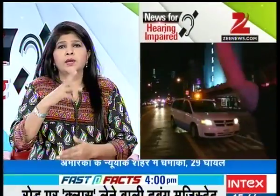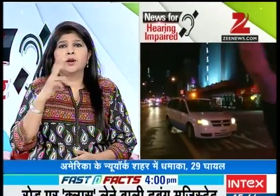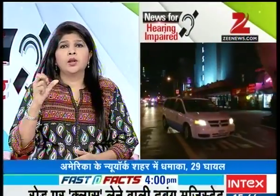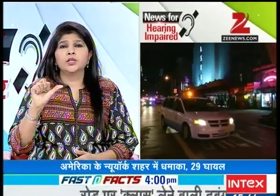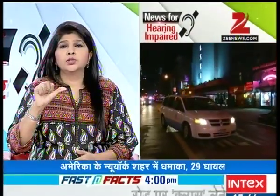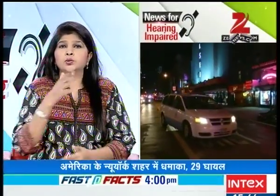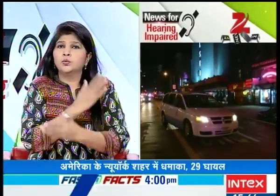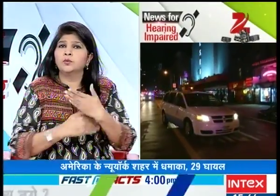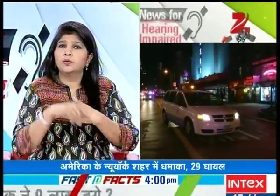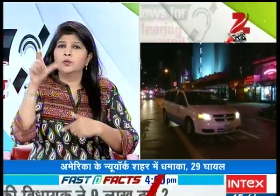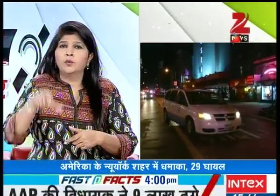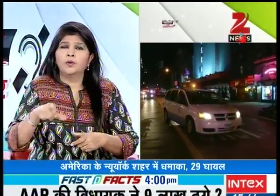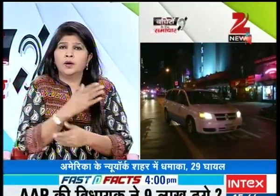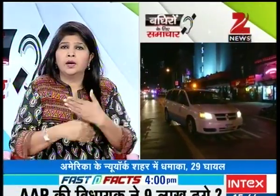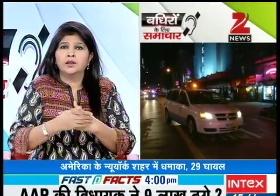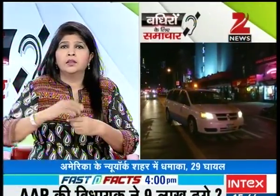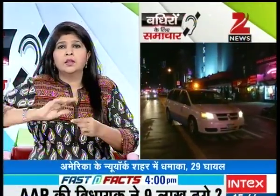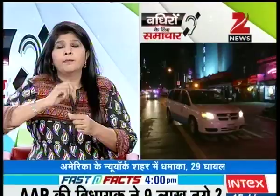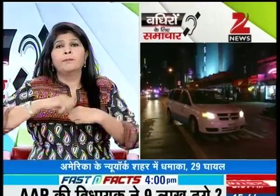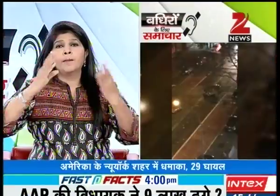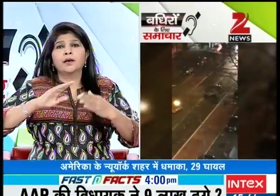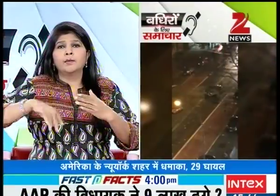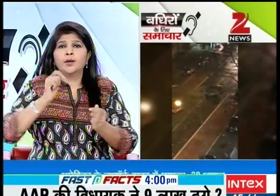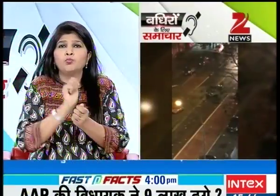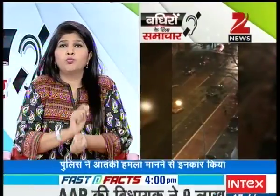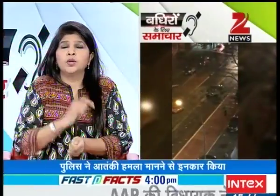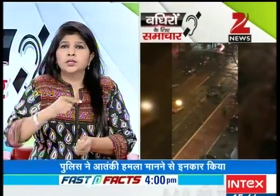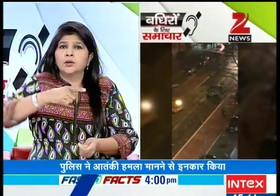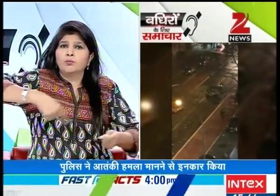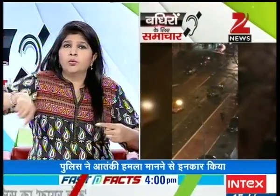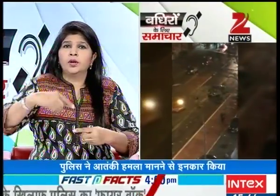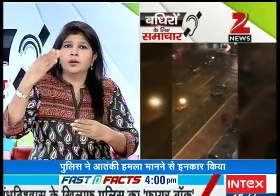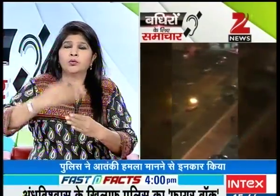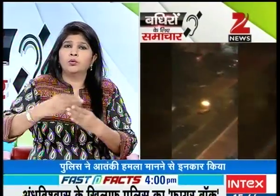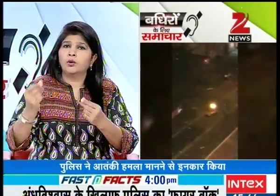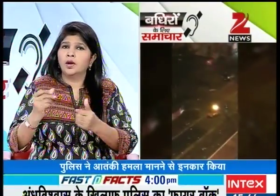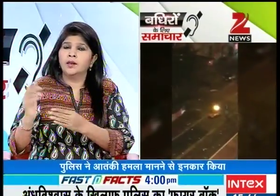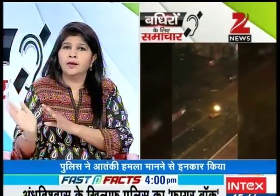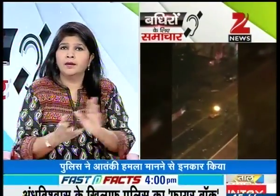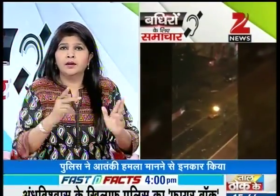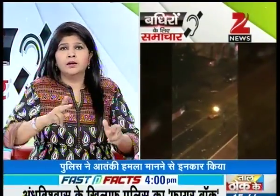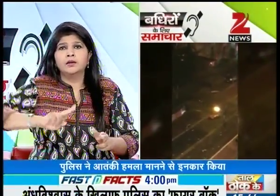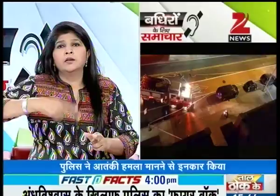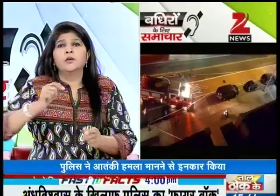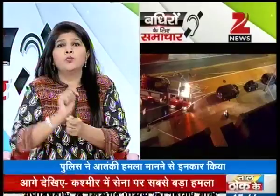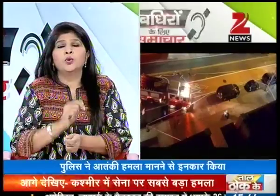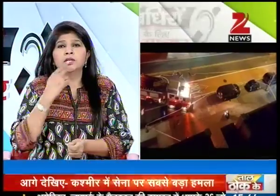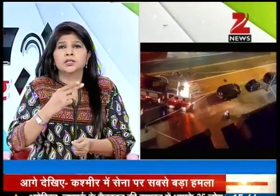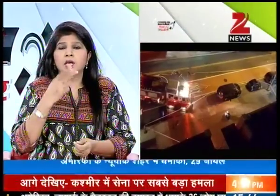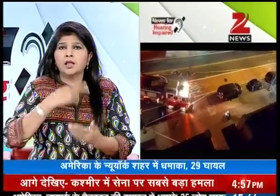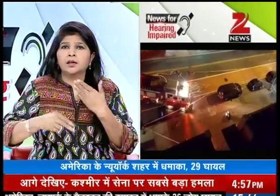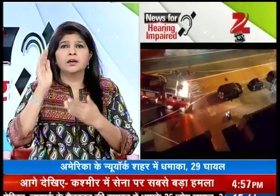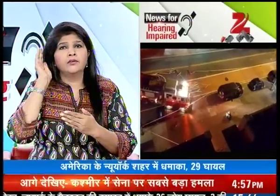जिसमें 29 लोग घायल हो गए। धमाके के बाद पुलिस ने पूरे इलाके को खाली कराया। पुलिस